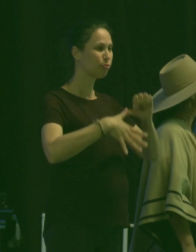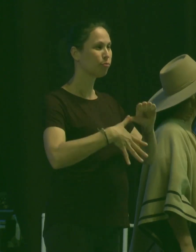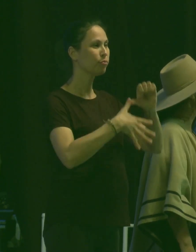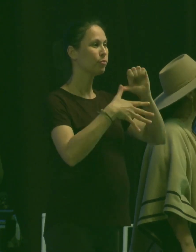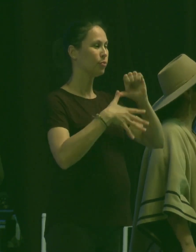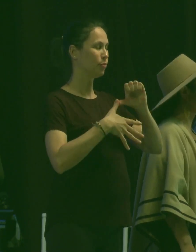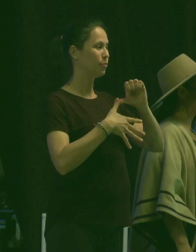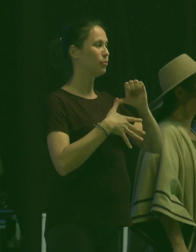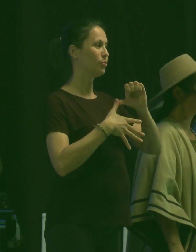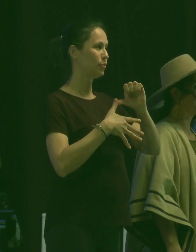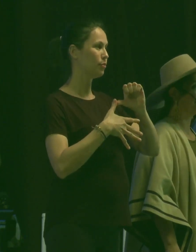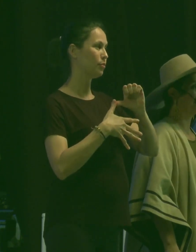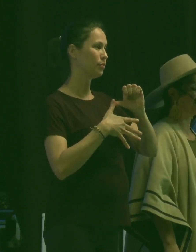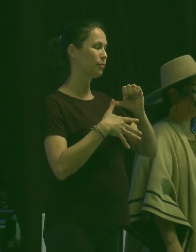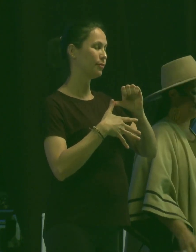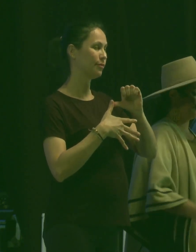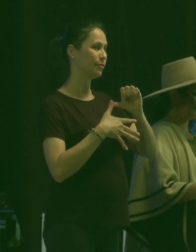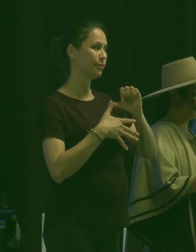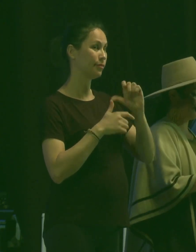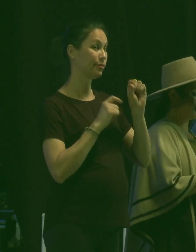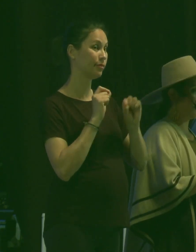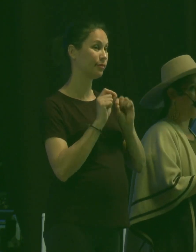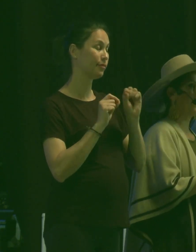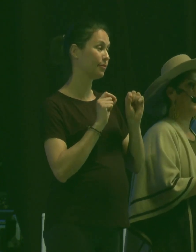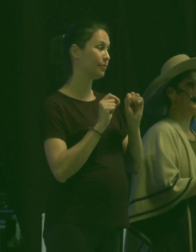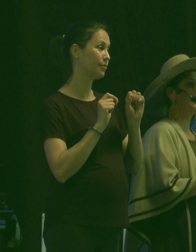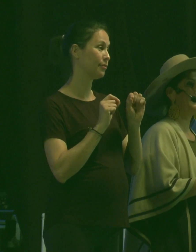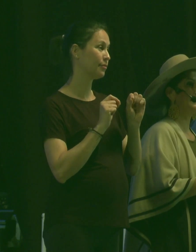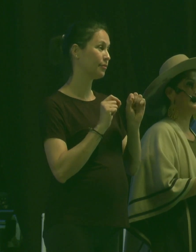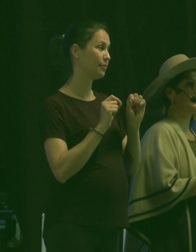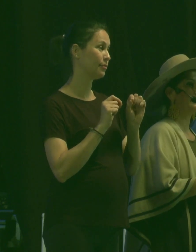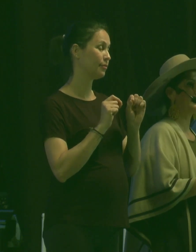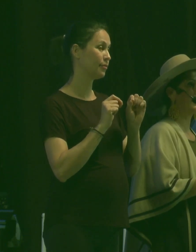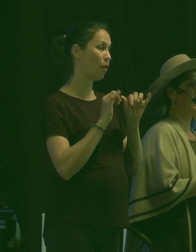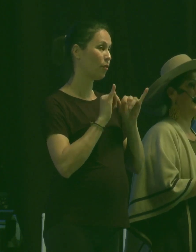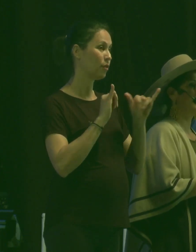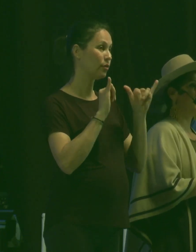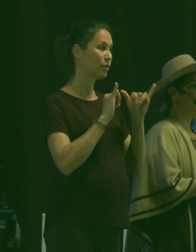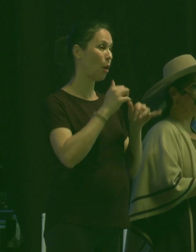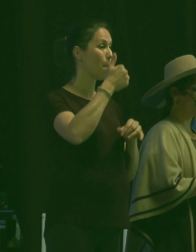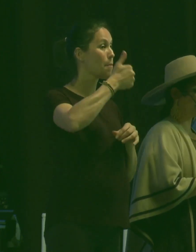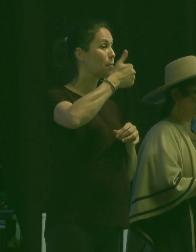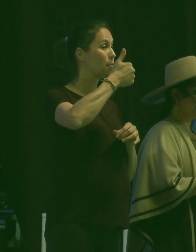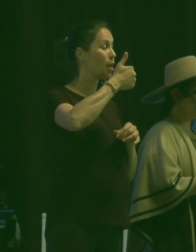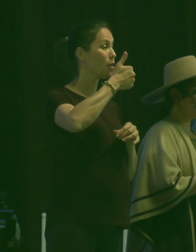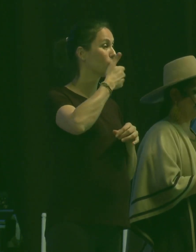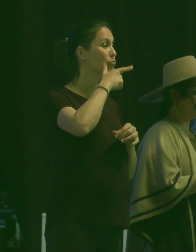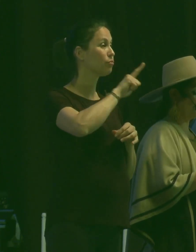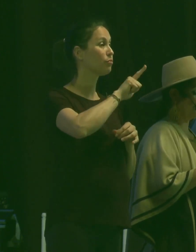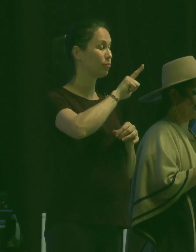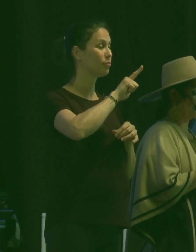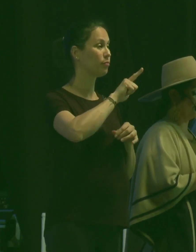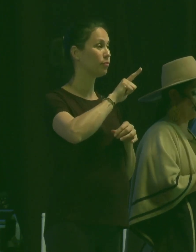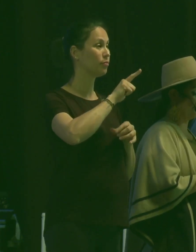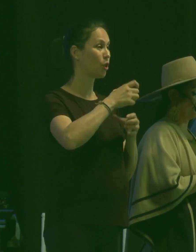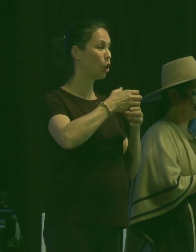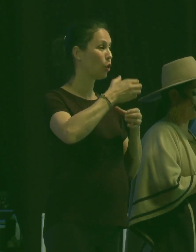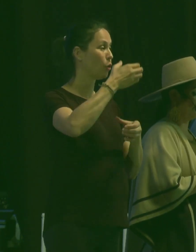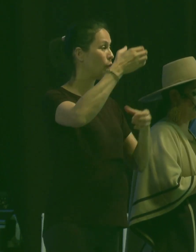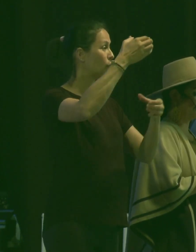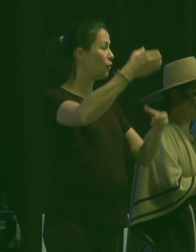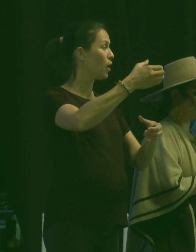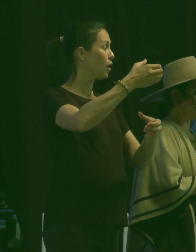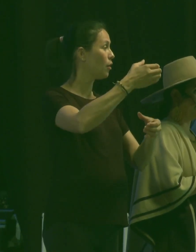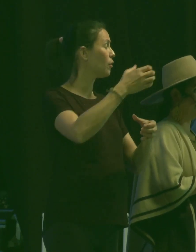sociais. Vem aí a divulgação do primeiro lugar que leva o troféu Canto de Luz.